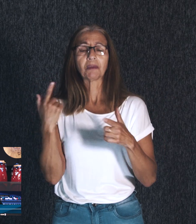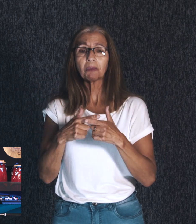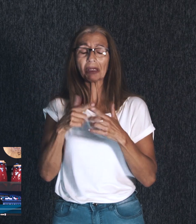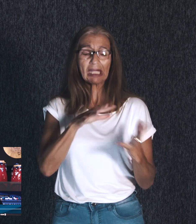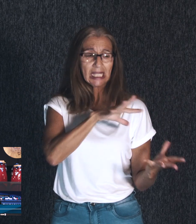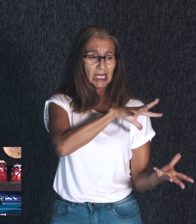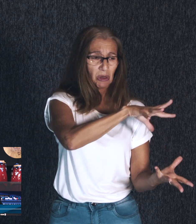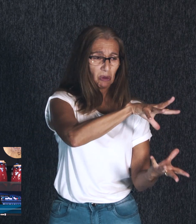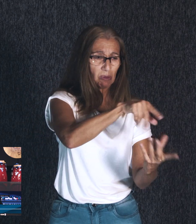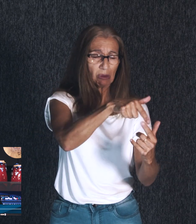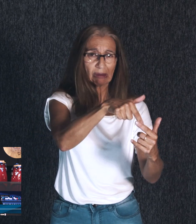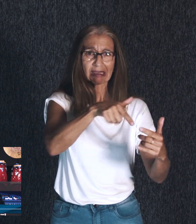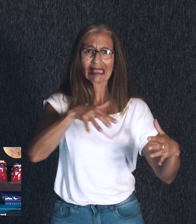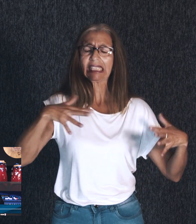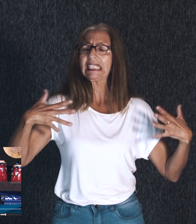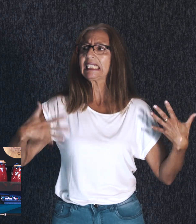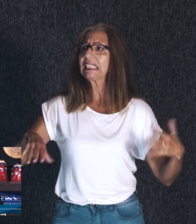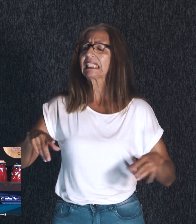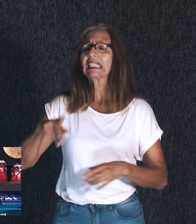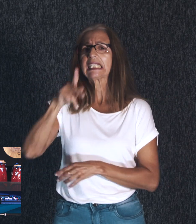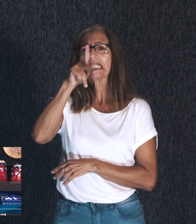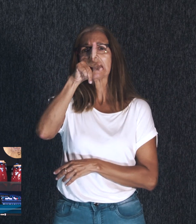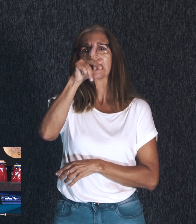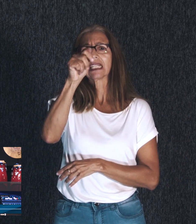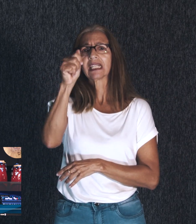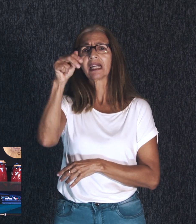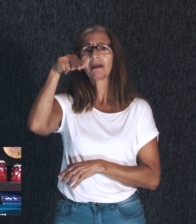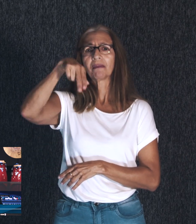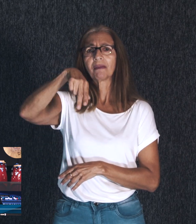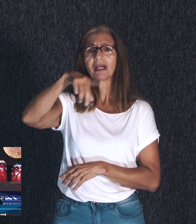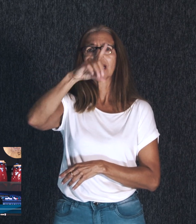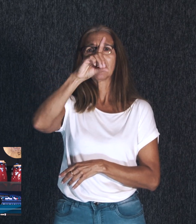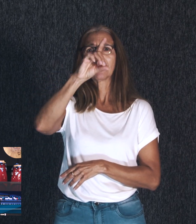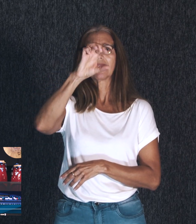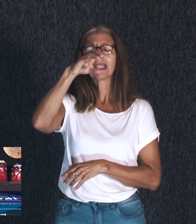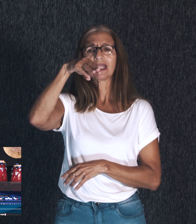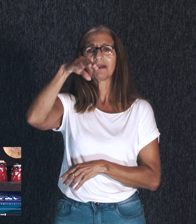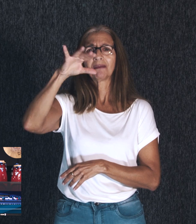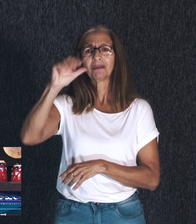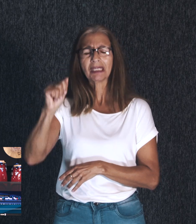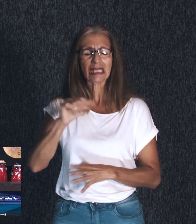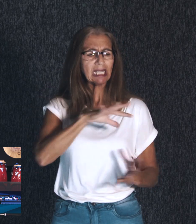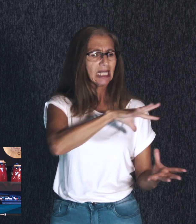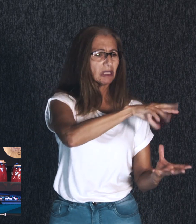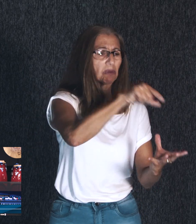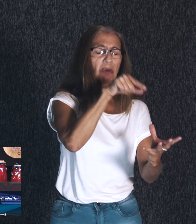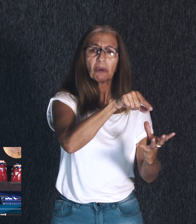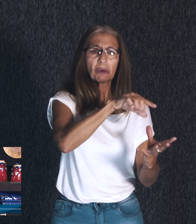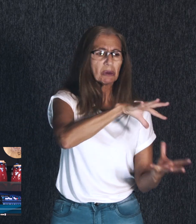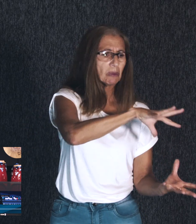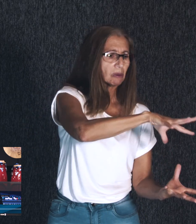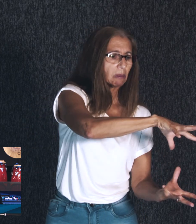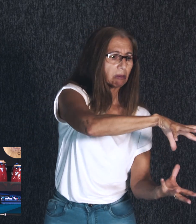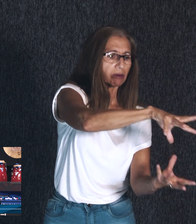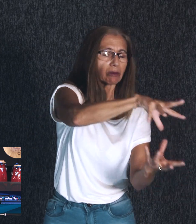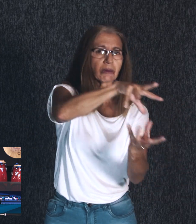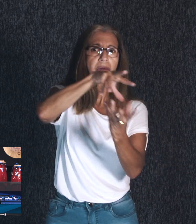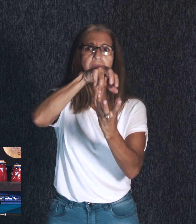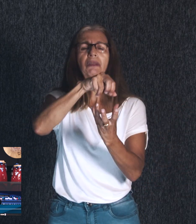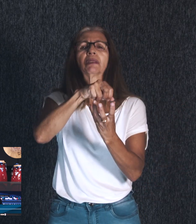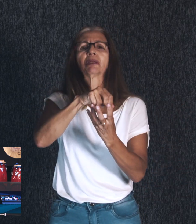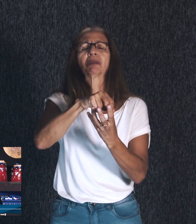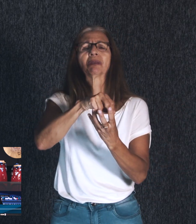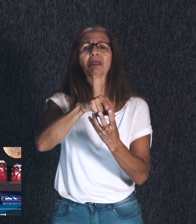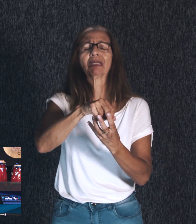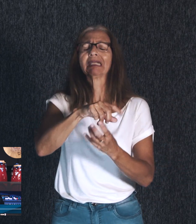nós estamos vivendo, dessa pandemia do coronavírus no mundo e no Brasil, eu quero trazer a você